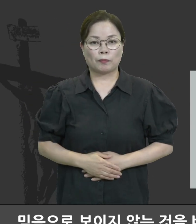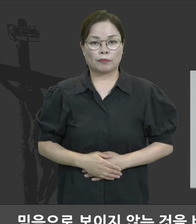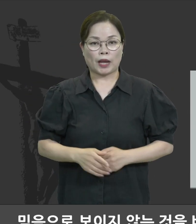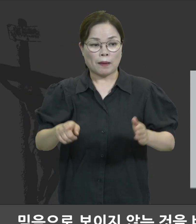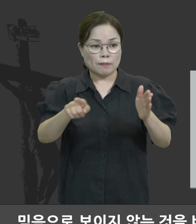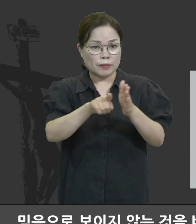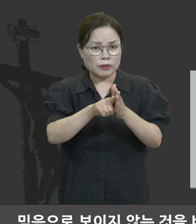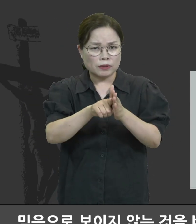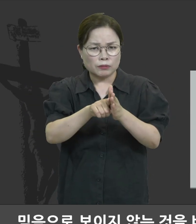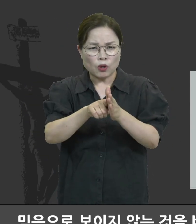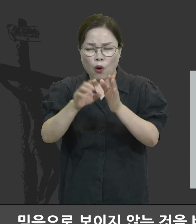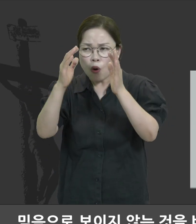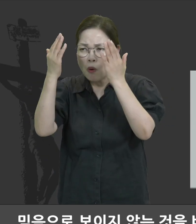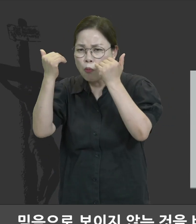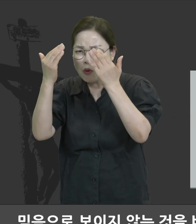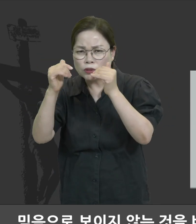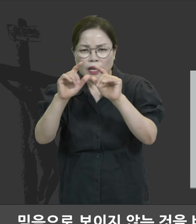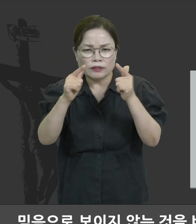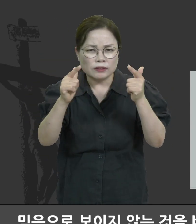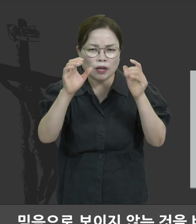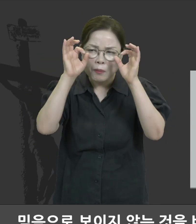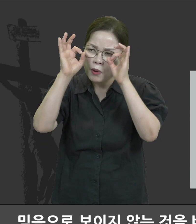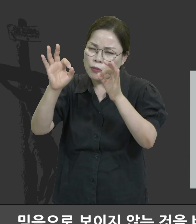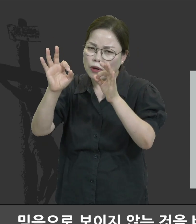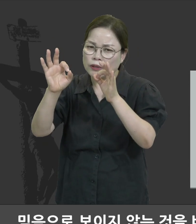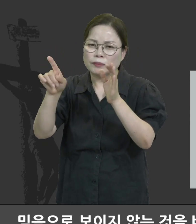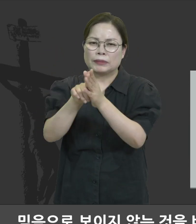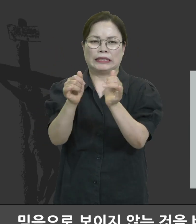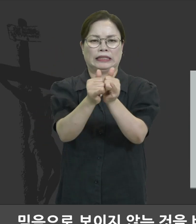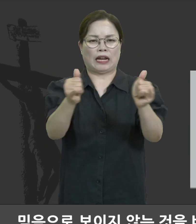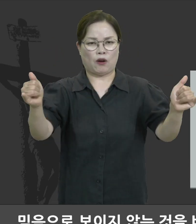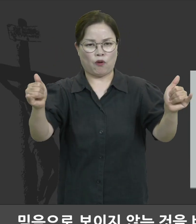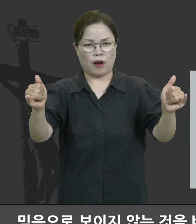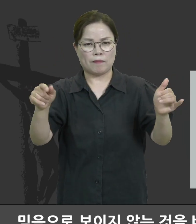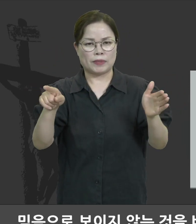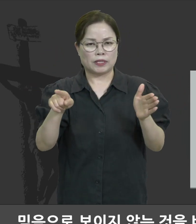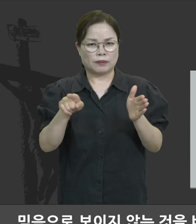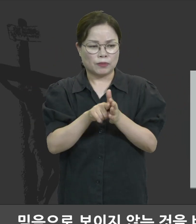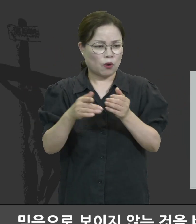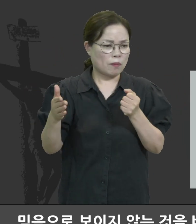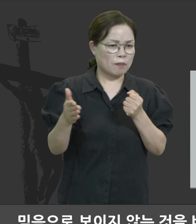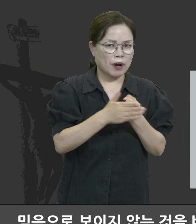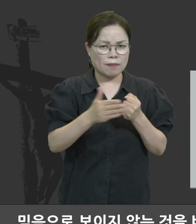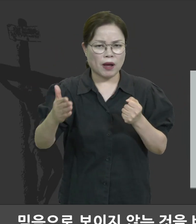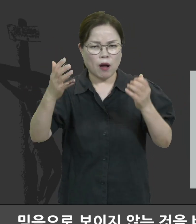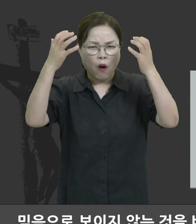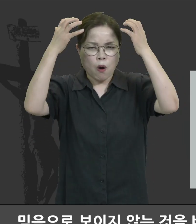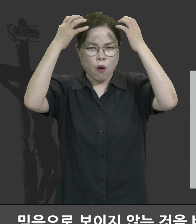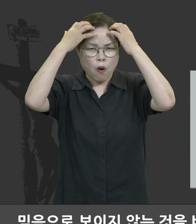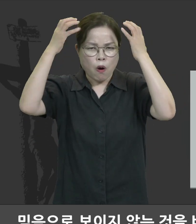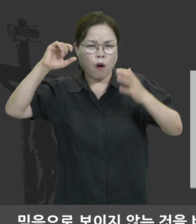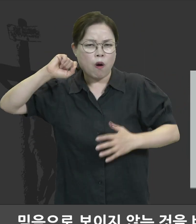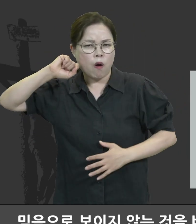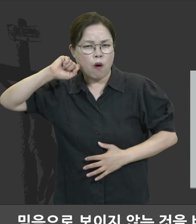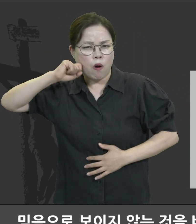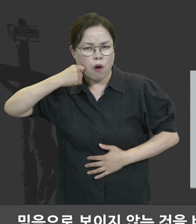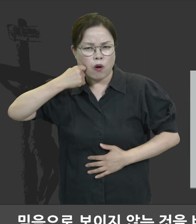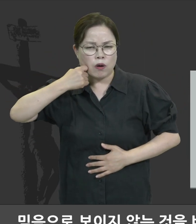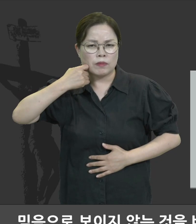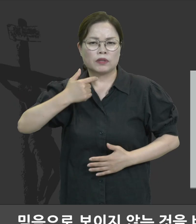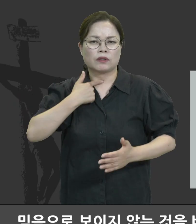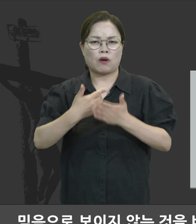믿음으로 보이지 않는 것을 바라보며 나아간 이들과 믿음으로 말미암아 환난과 어려움을 받은 자들을